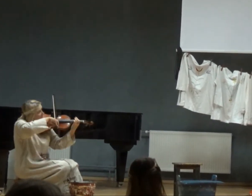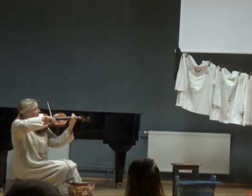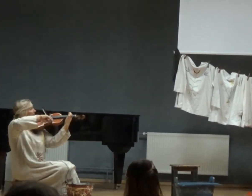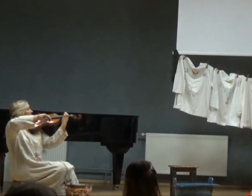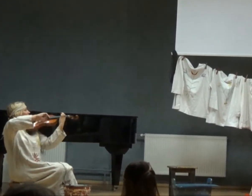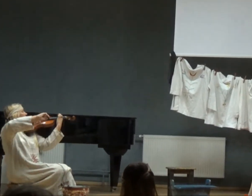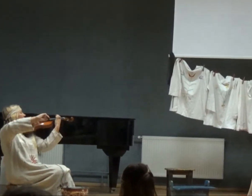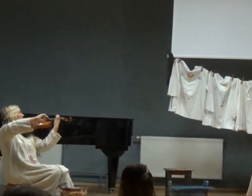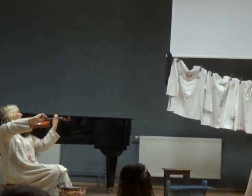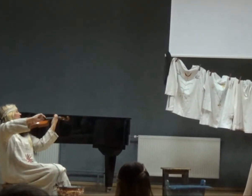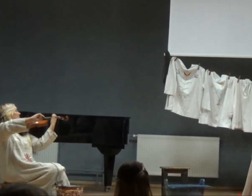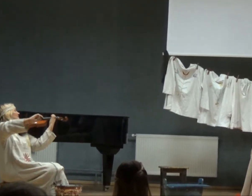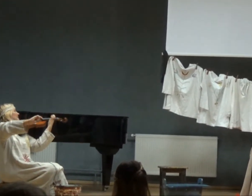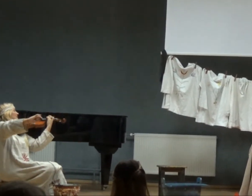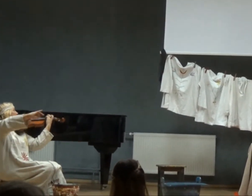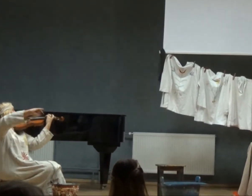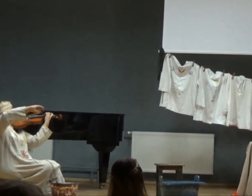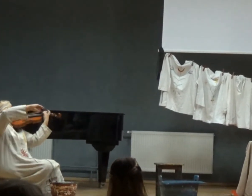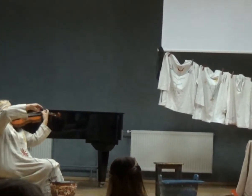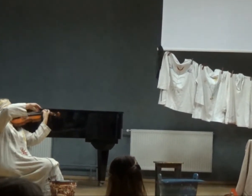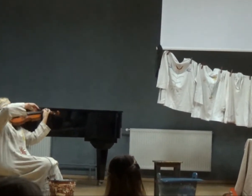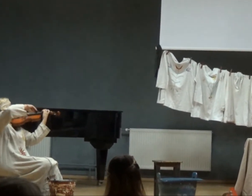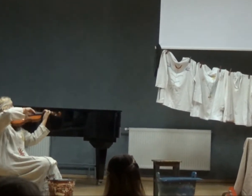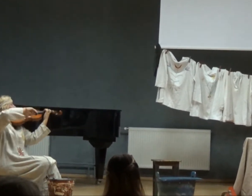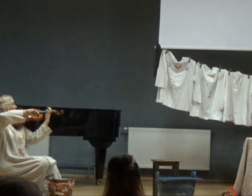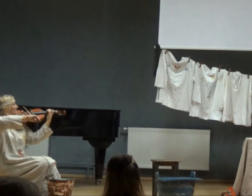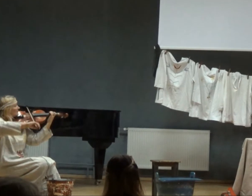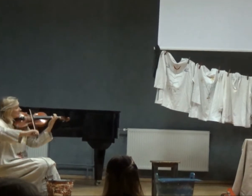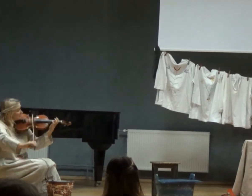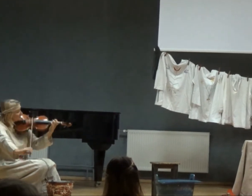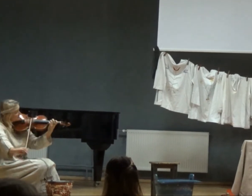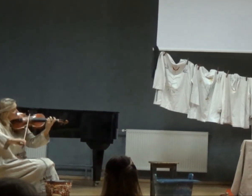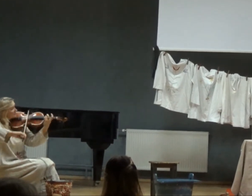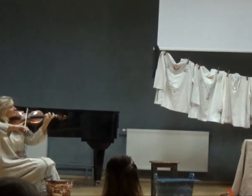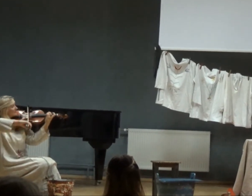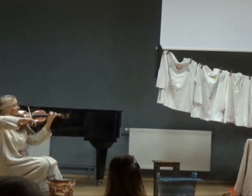nueina, nieko lietaus nedaro.